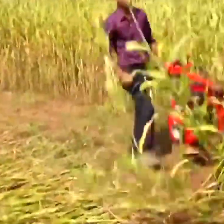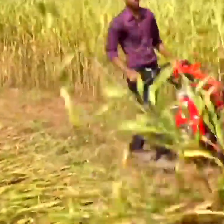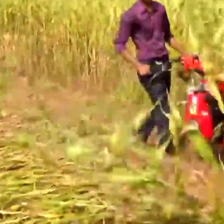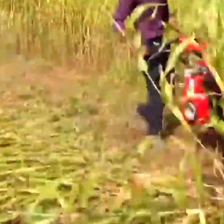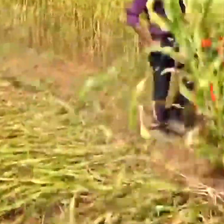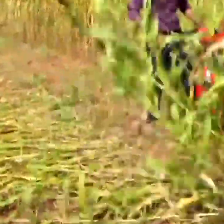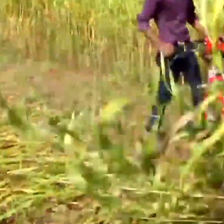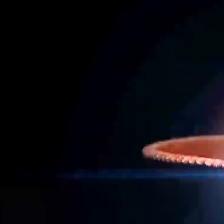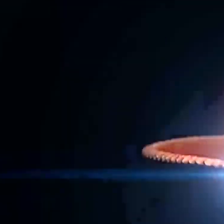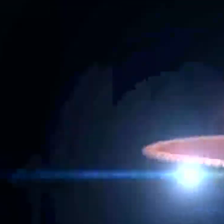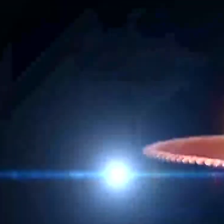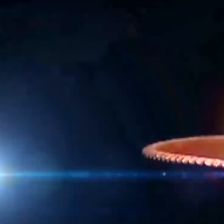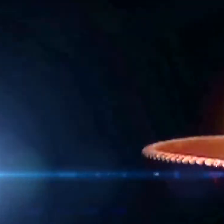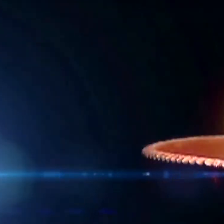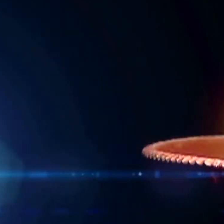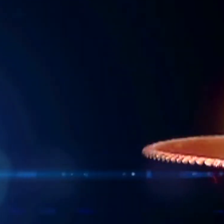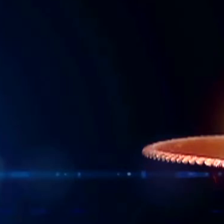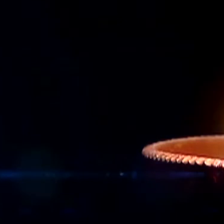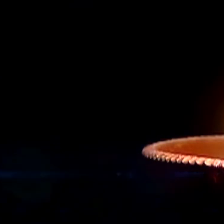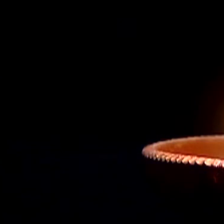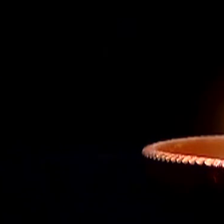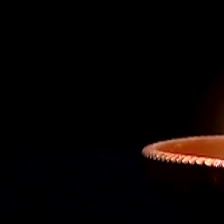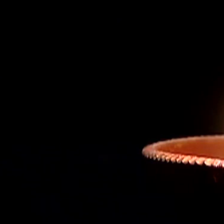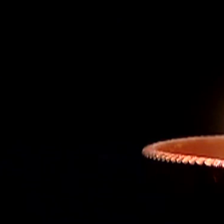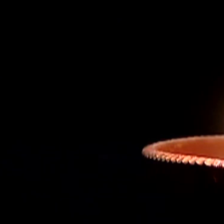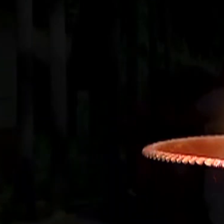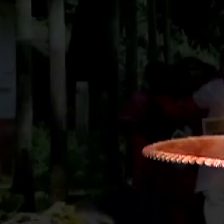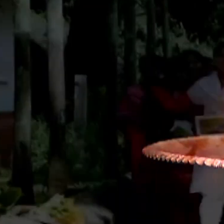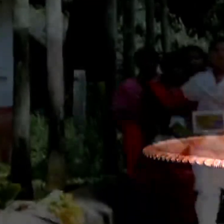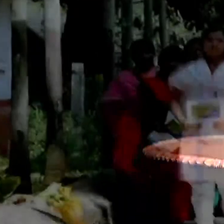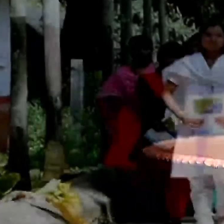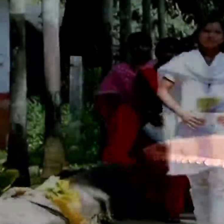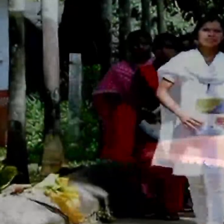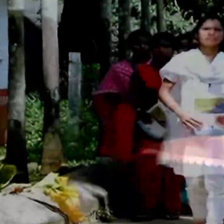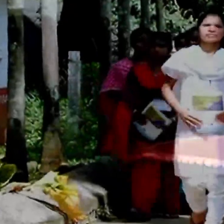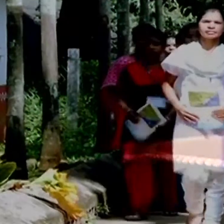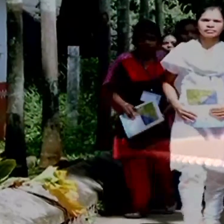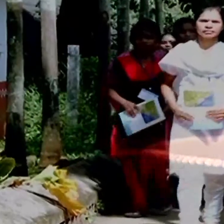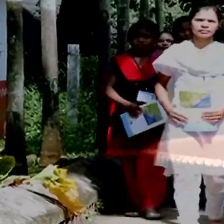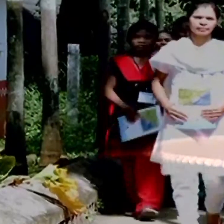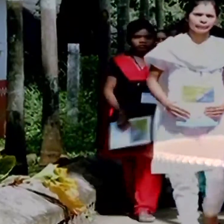जीवन ये प्रकाशित करने राहों को लोकित